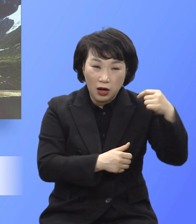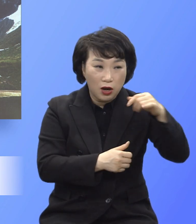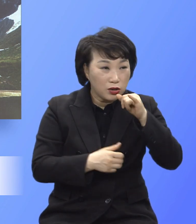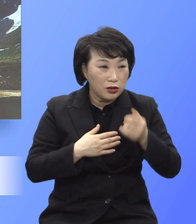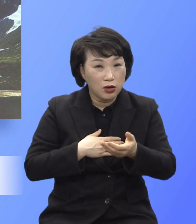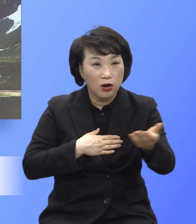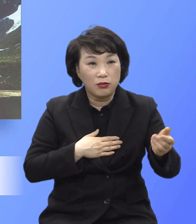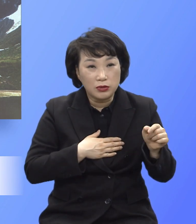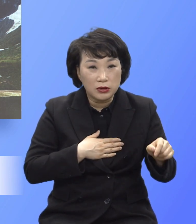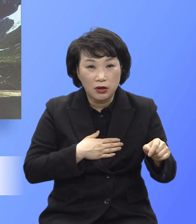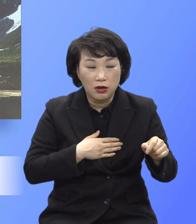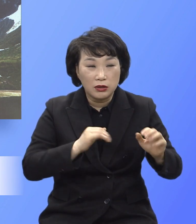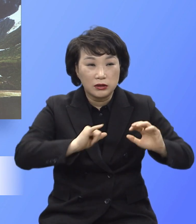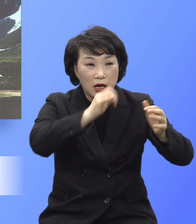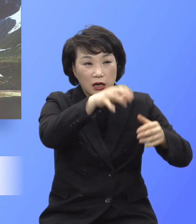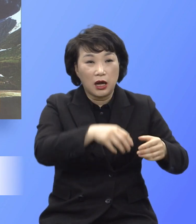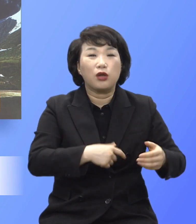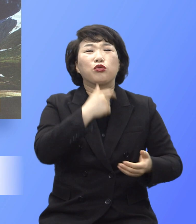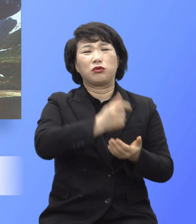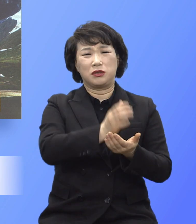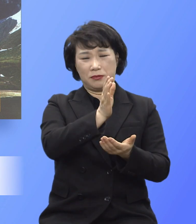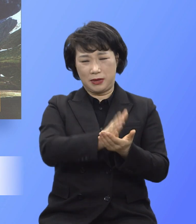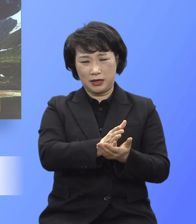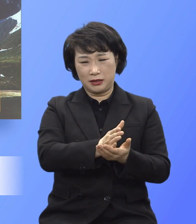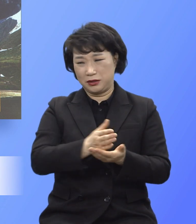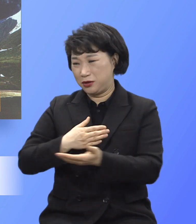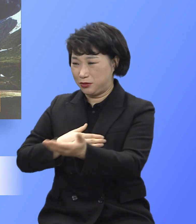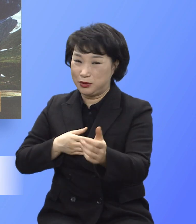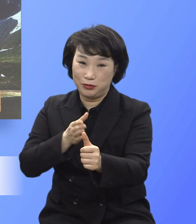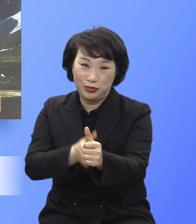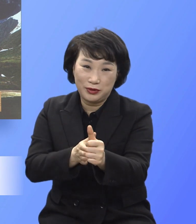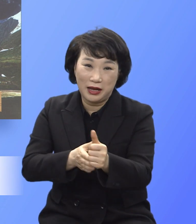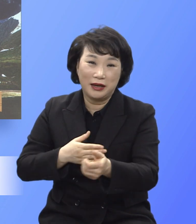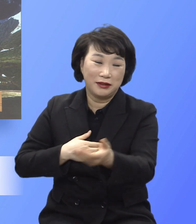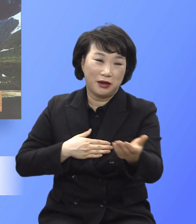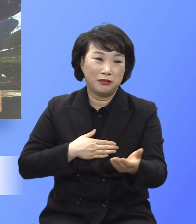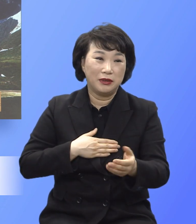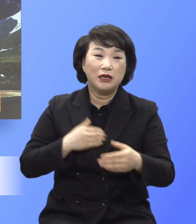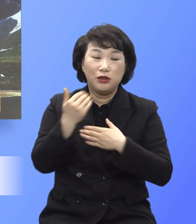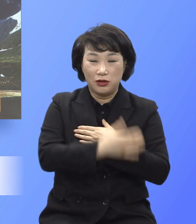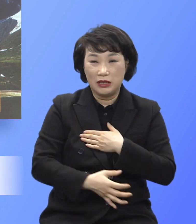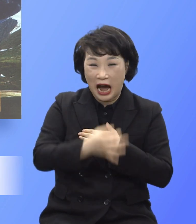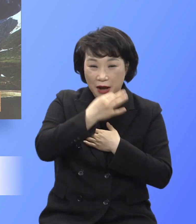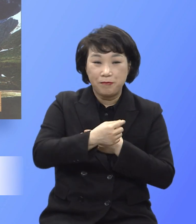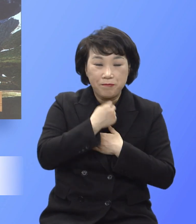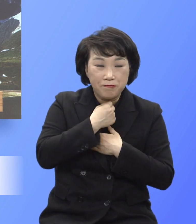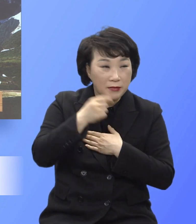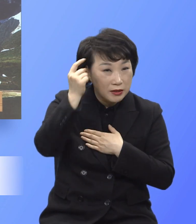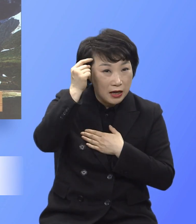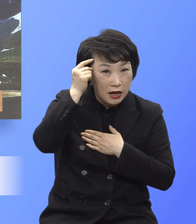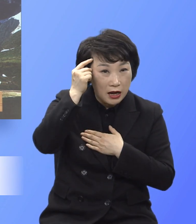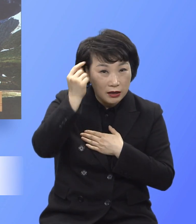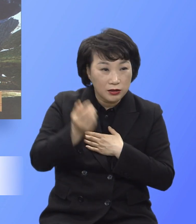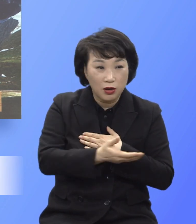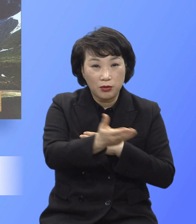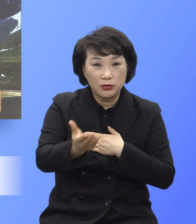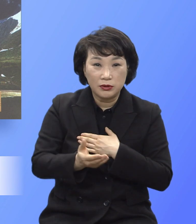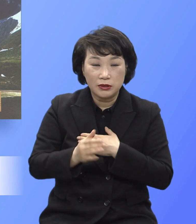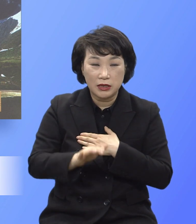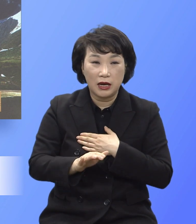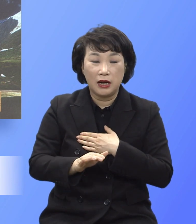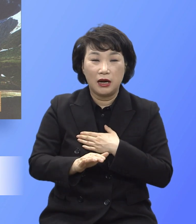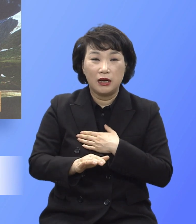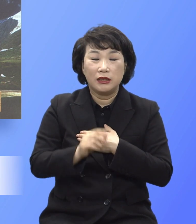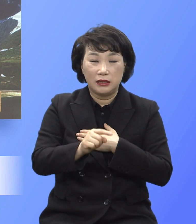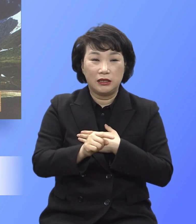가르치는 여러분 세상에게 속지 말기를 바라니 육신의 욕구와 정욕과 생각과